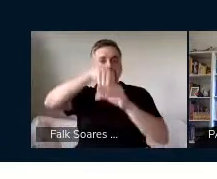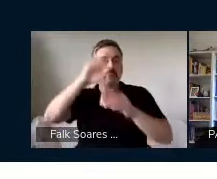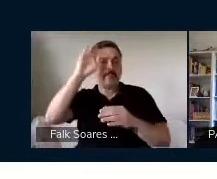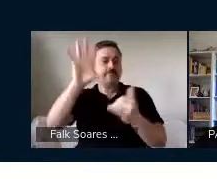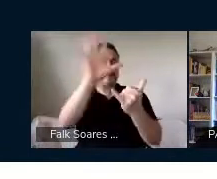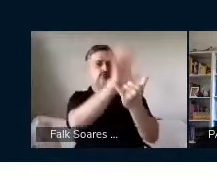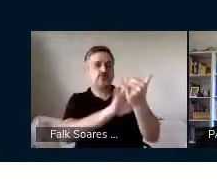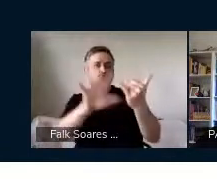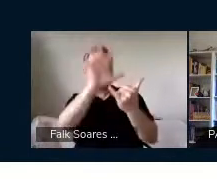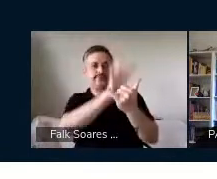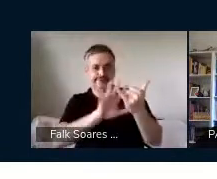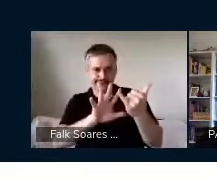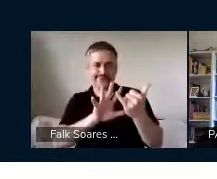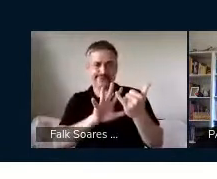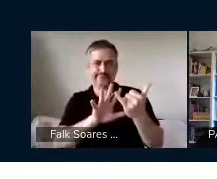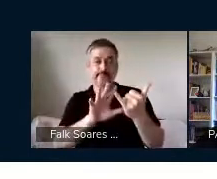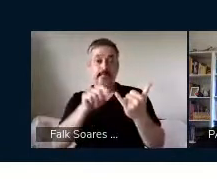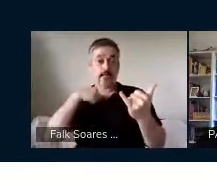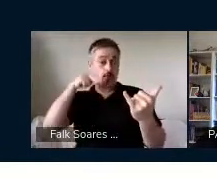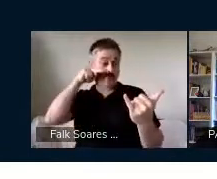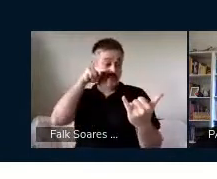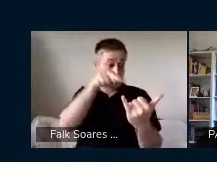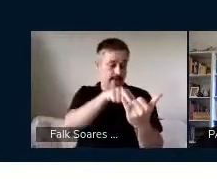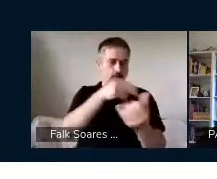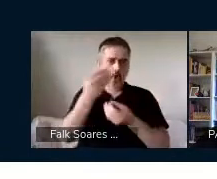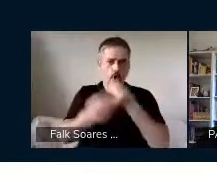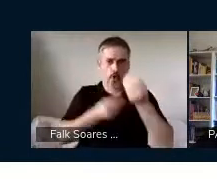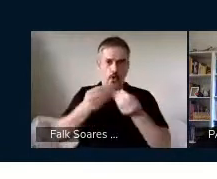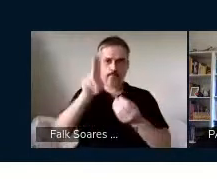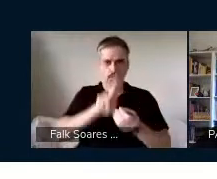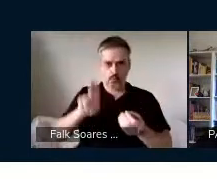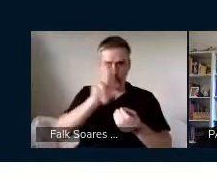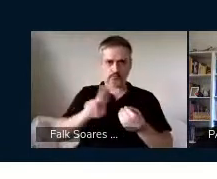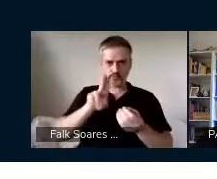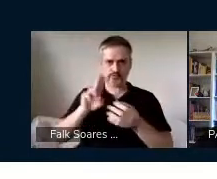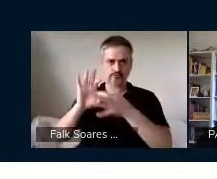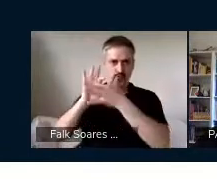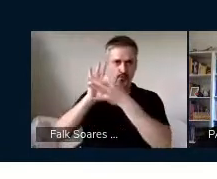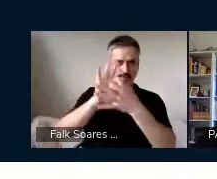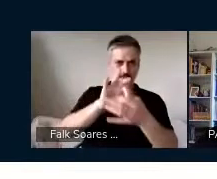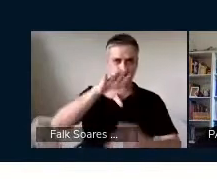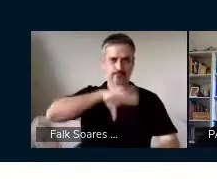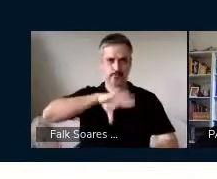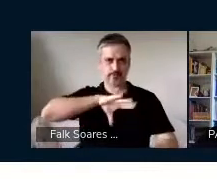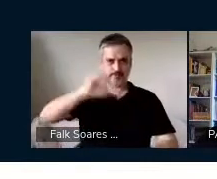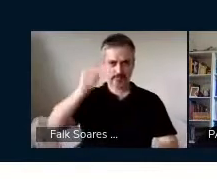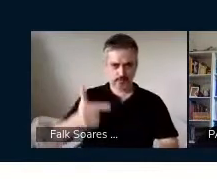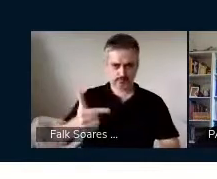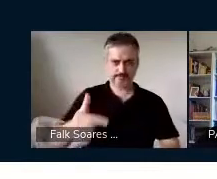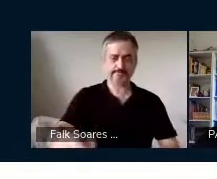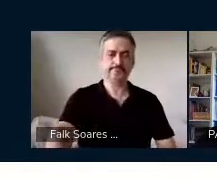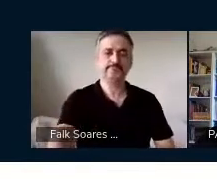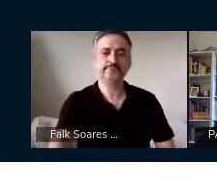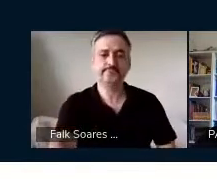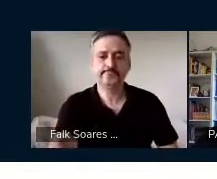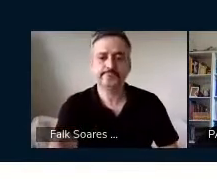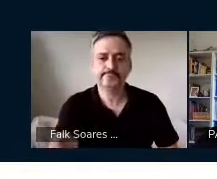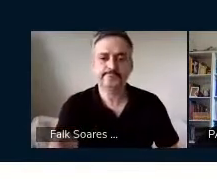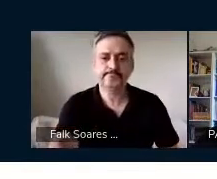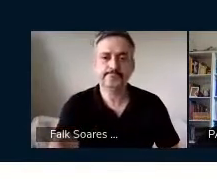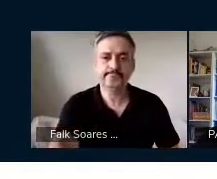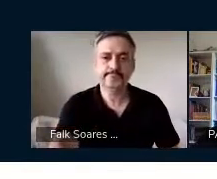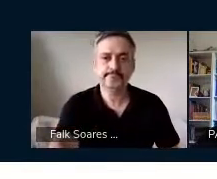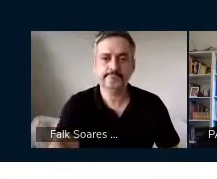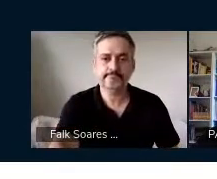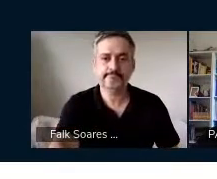SVO, a estrutura sintática representada. Então, e é importante descrever que é a partir da